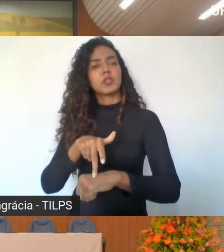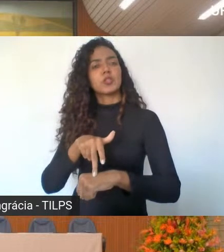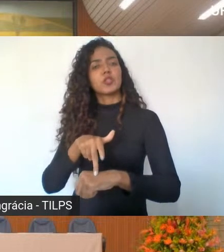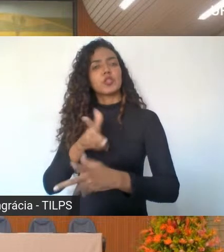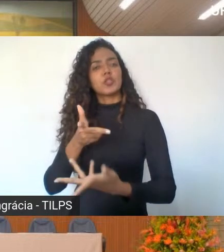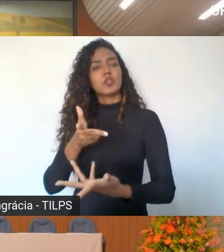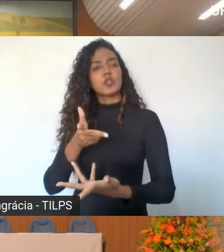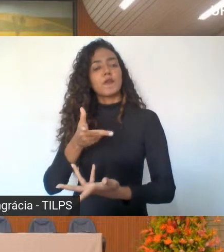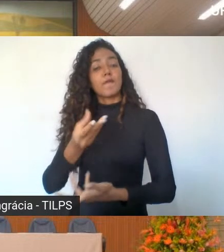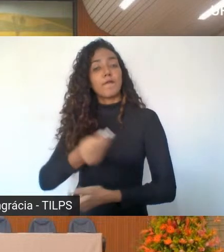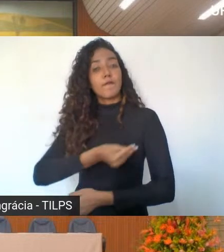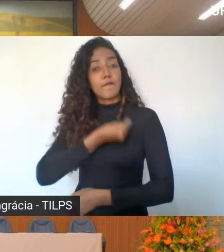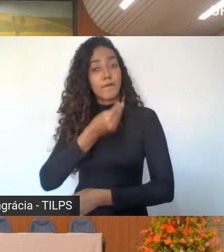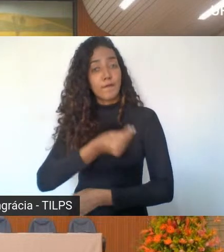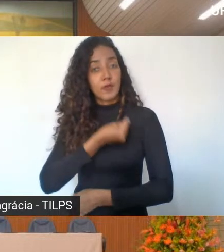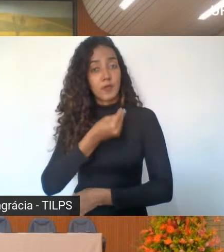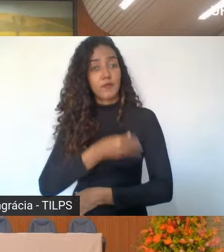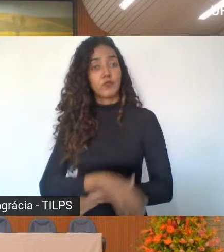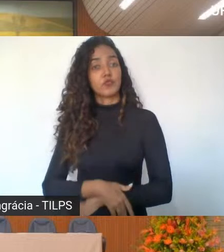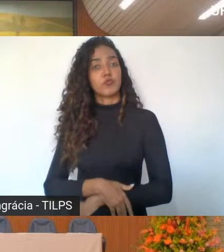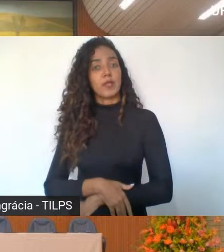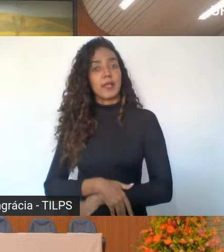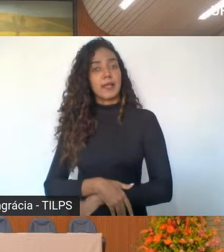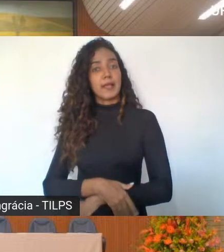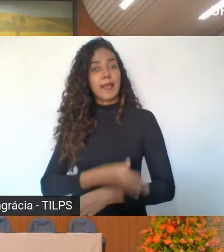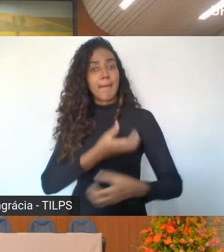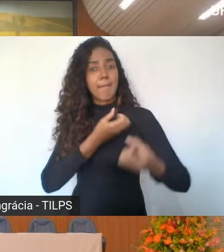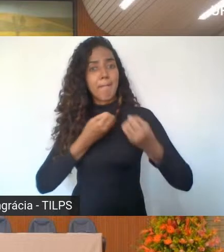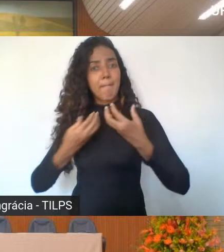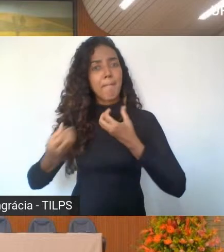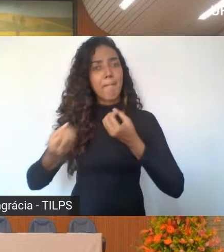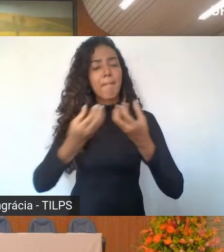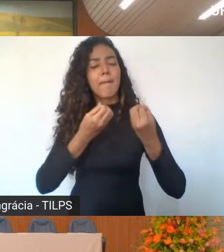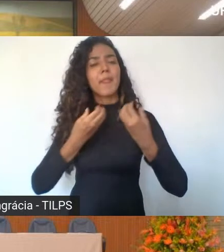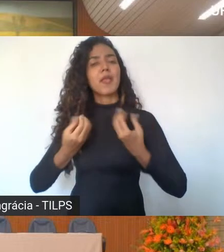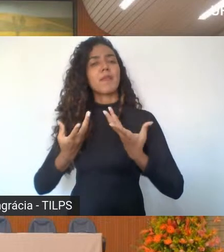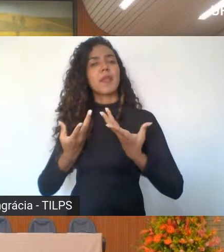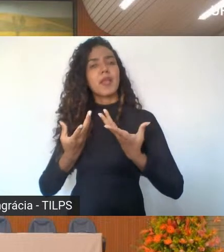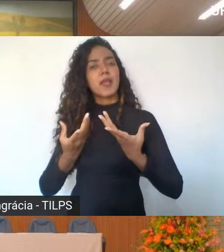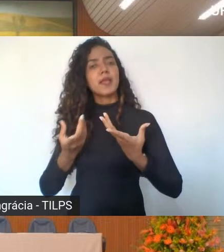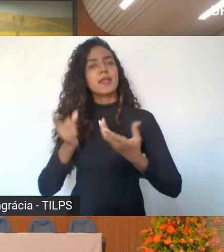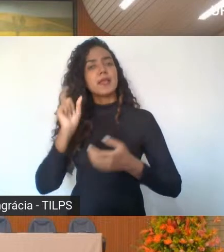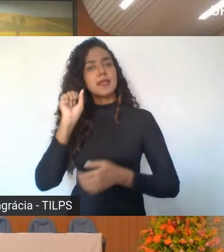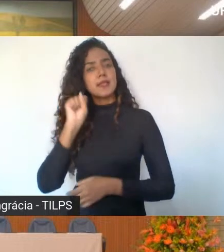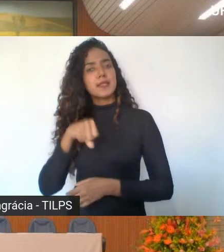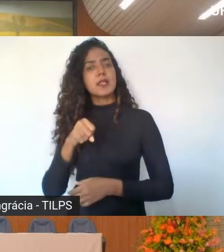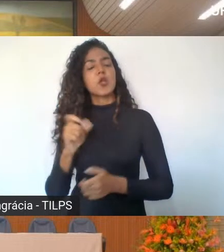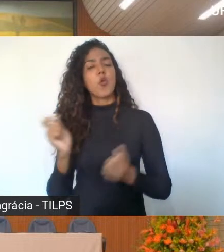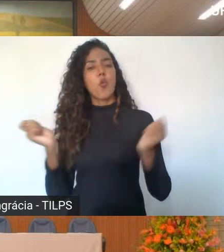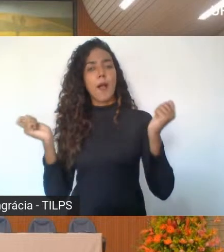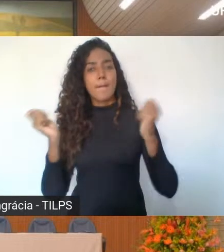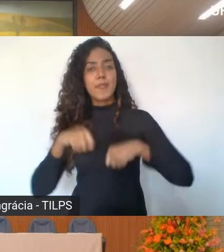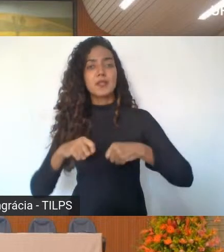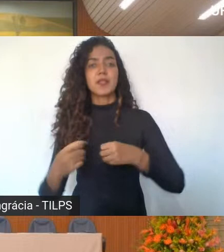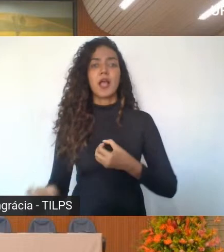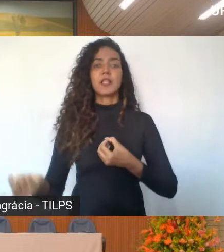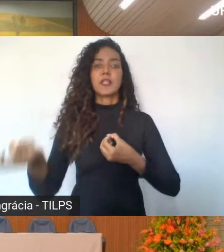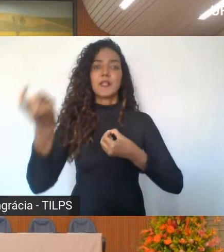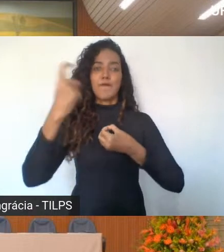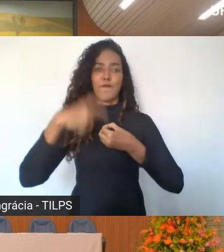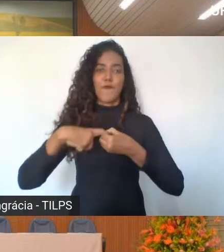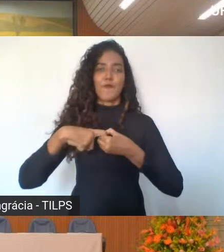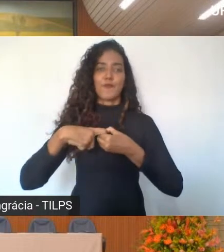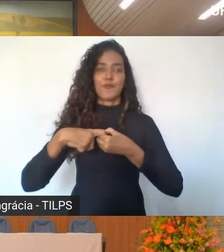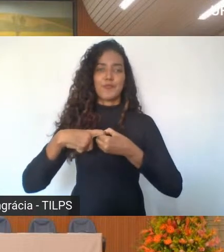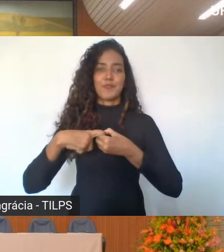Estaremos vivos, plenos e com capacidade de retomar de onde a gente parou. Com